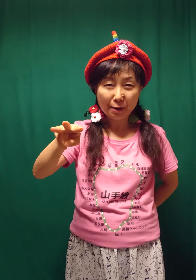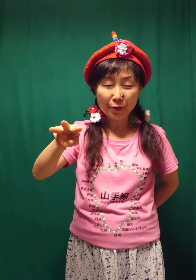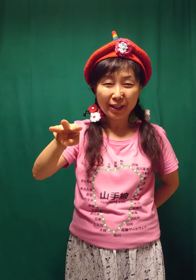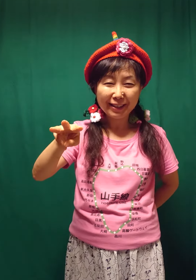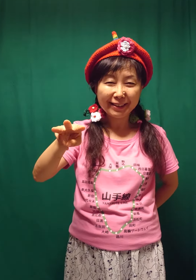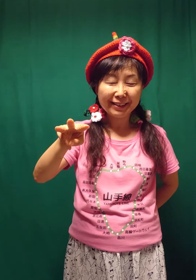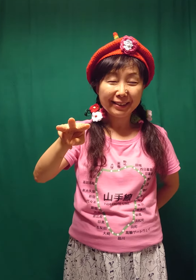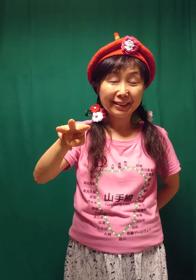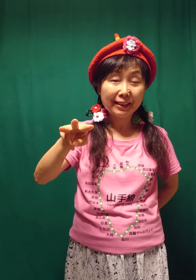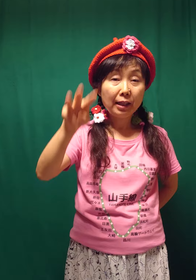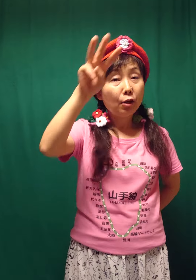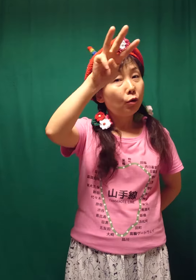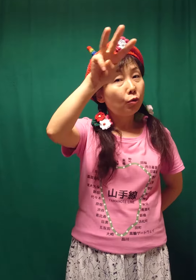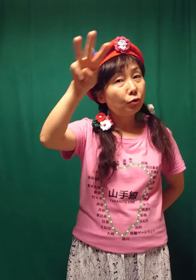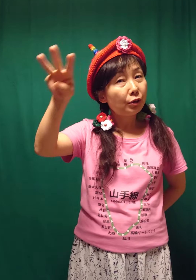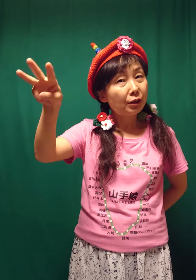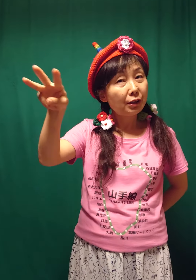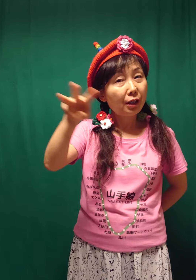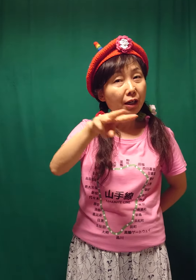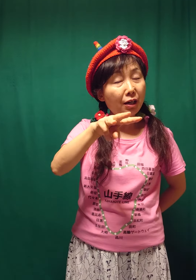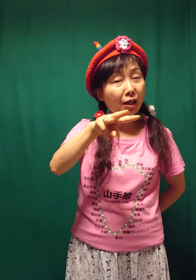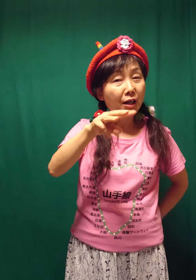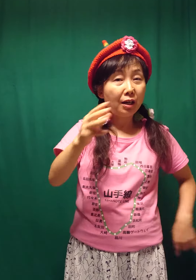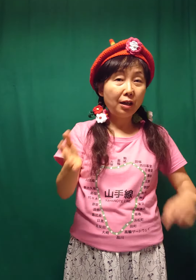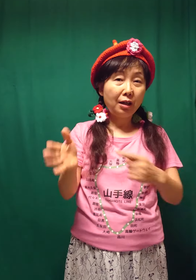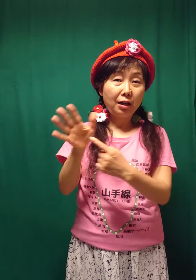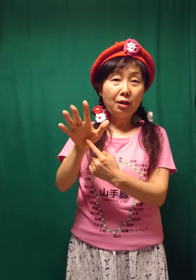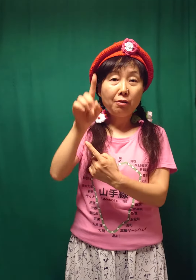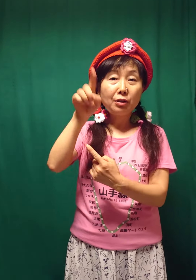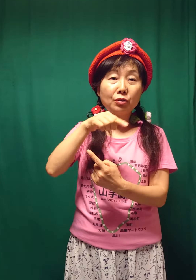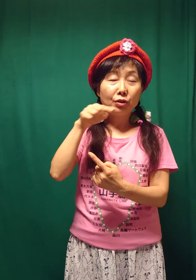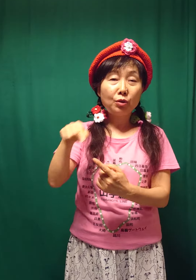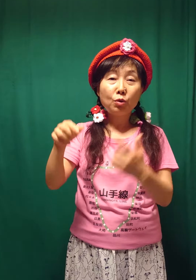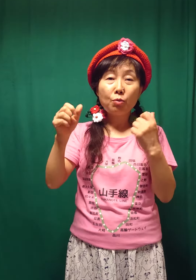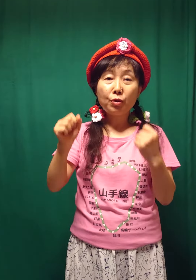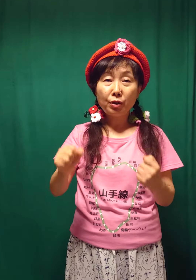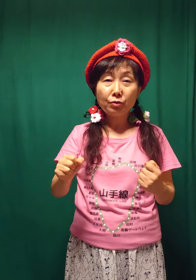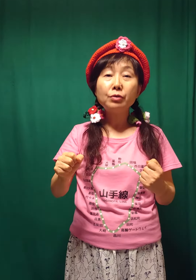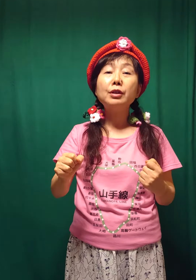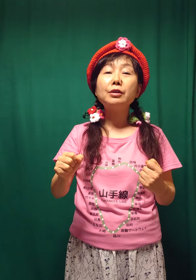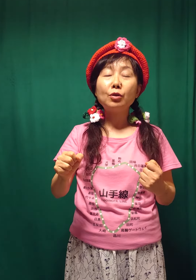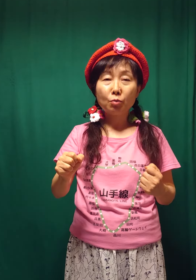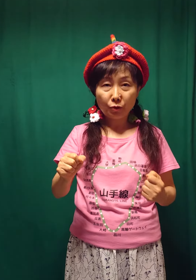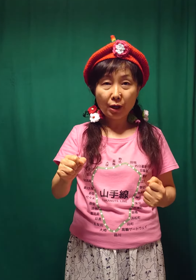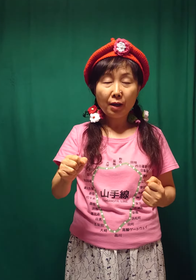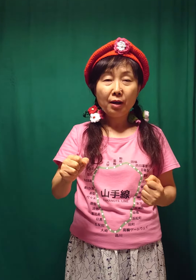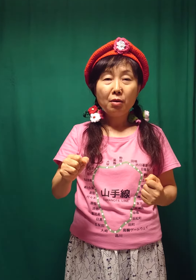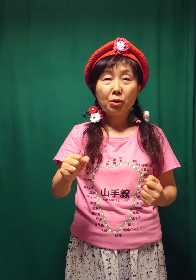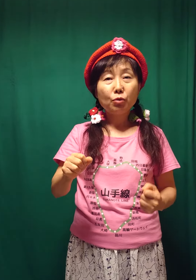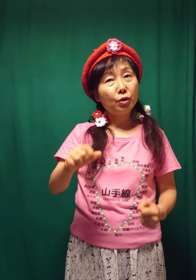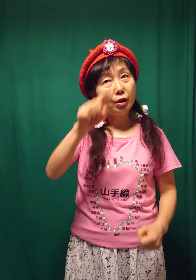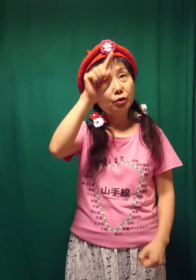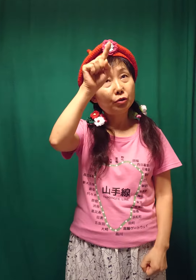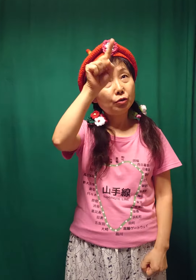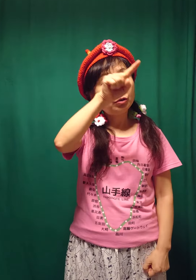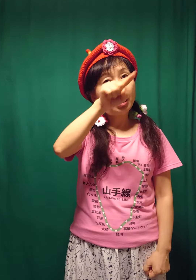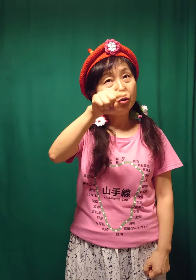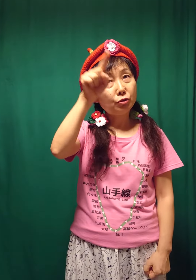巣鴨です。こっちから表す人もいるんですけどもね、まあ、とりあえず書く